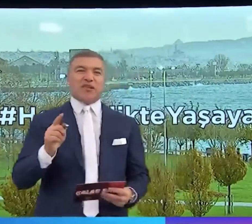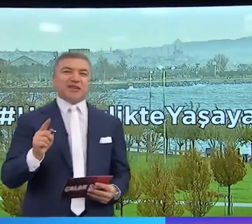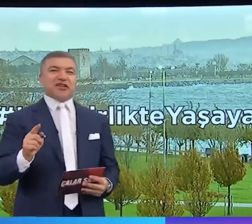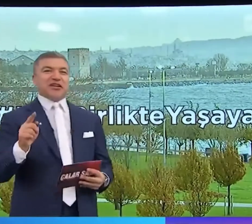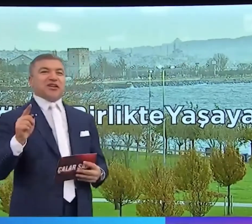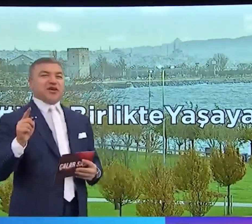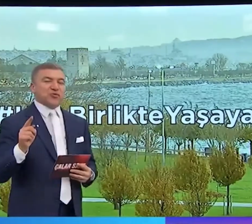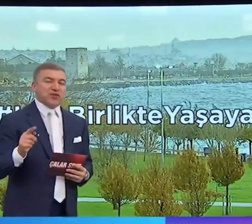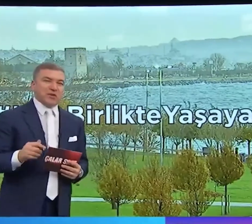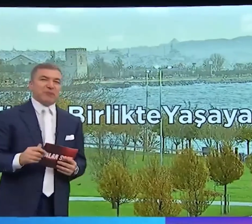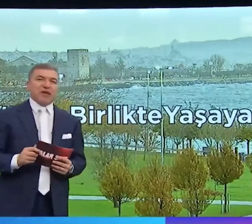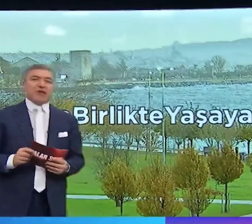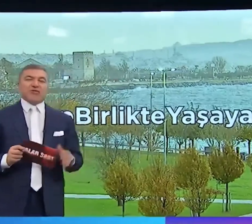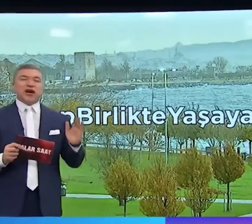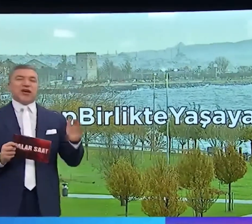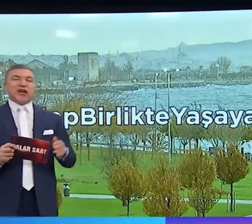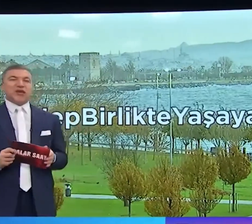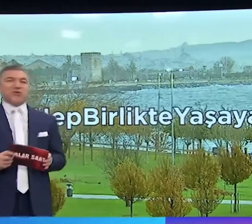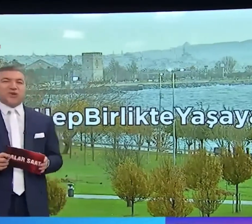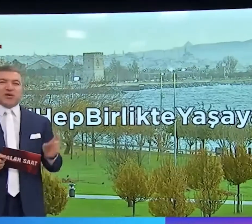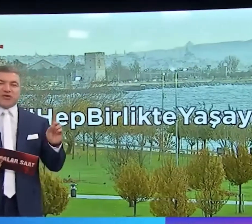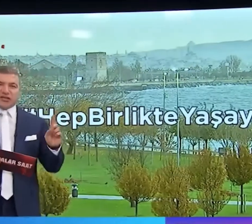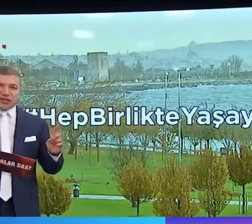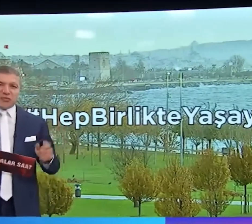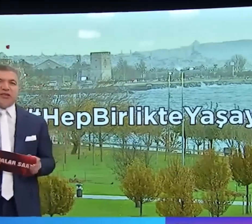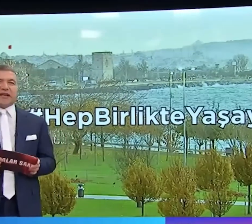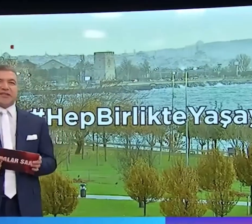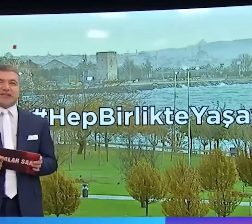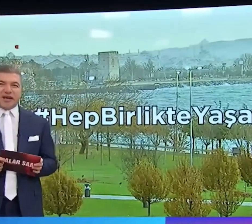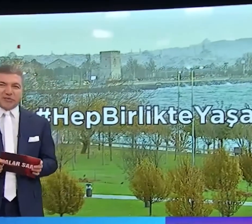Türkiye'nin gerçeklerini ve gündemi. Dünya Engelliler Günü'nde özel çalışmalar, hazırlıklar yaptık.